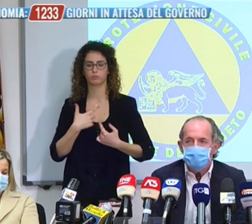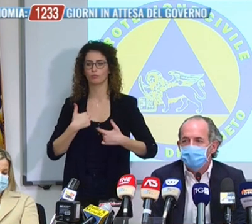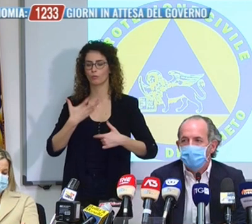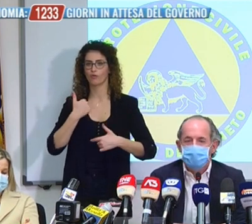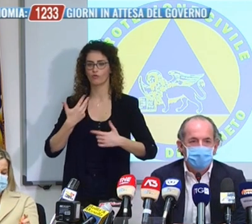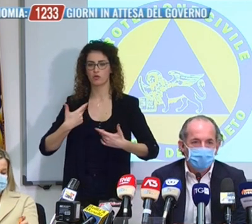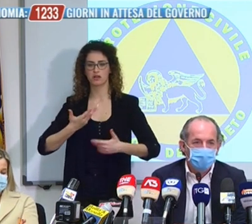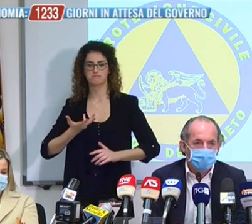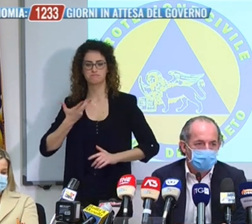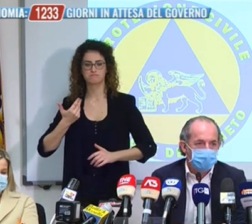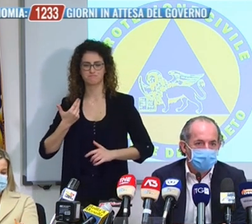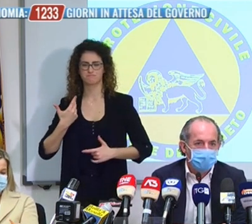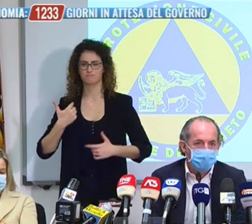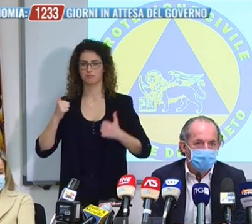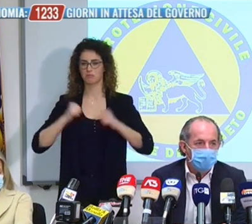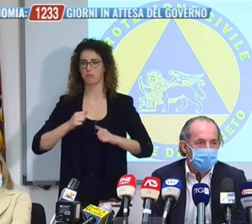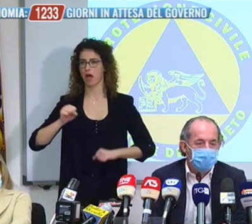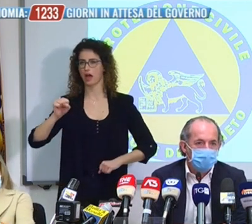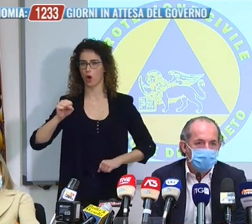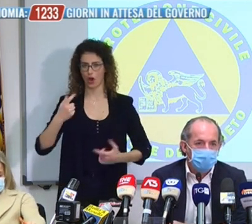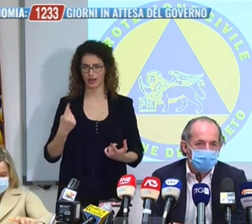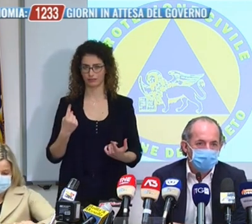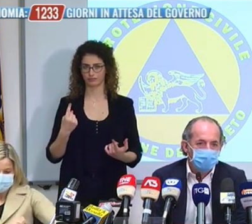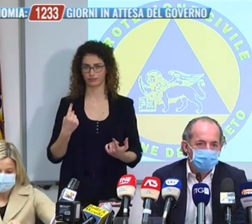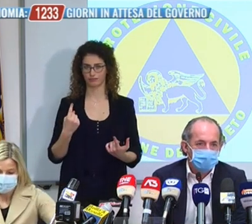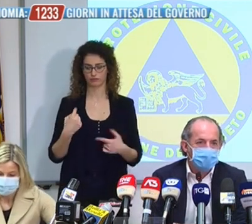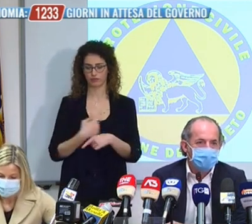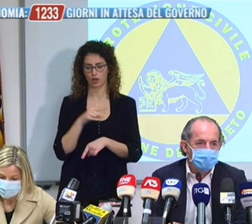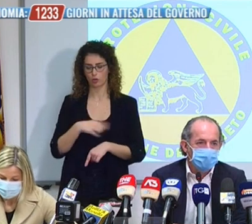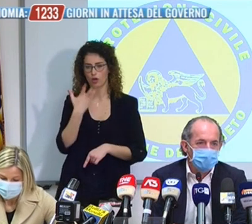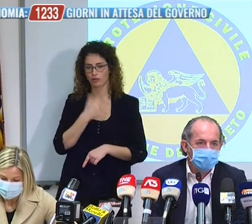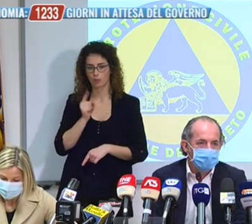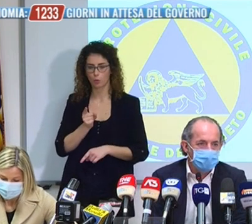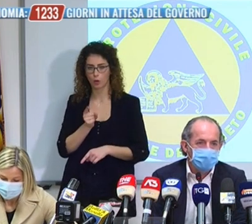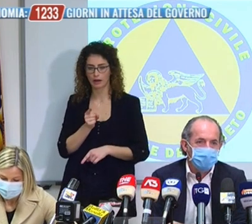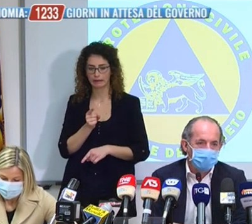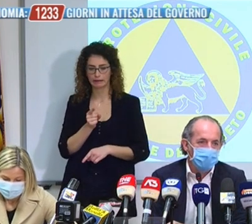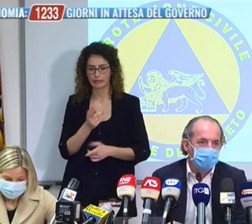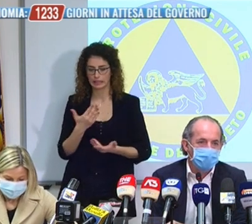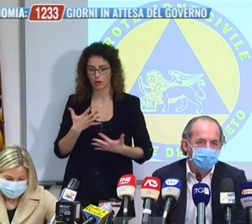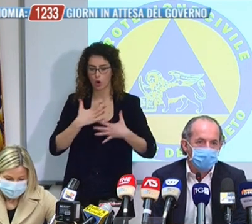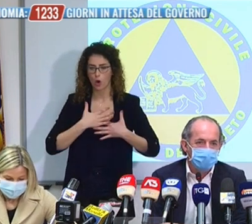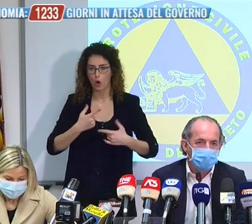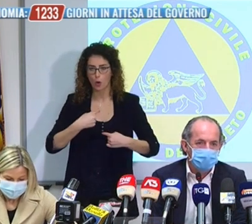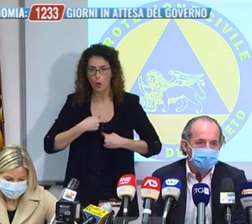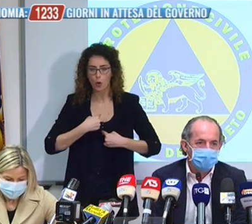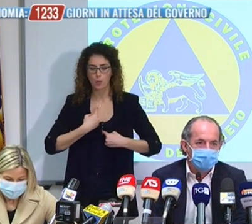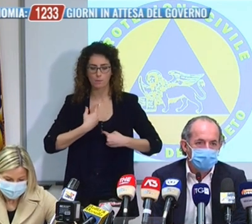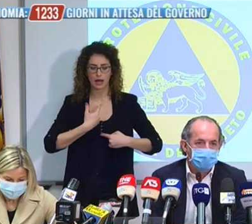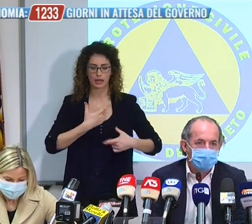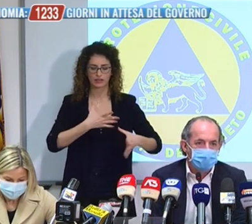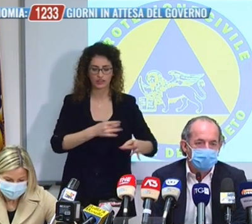sono tutti esperti di far tutto, ma la verità è che noi non vogliamo sulla coscienza nessuna infezione, in particolar modo che riguardi